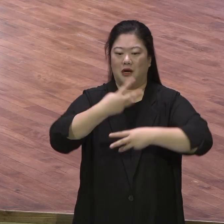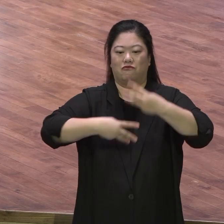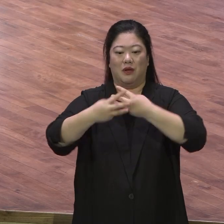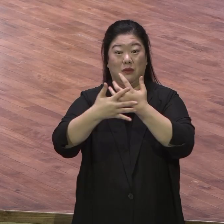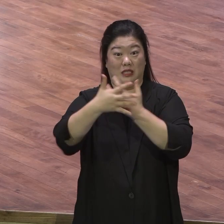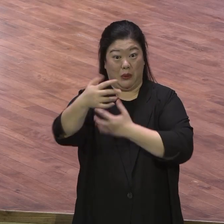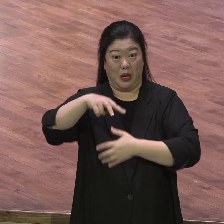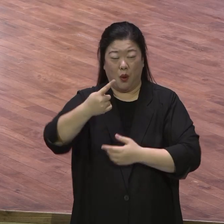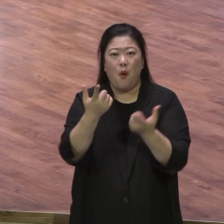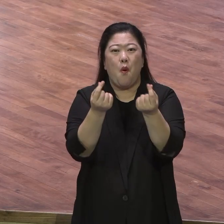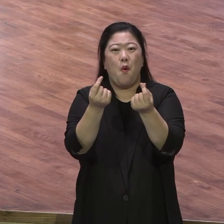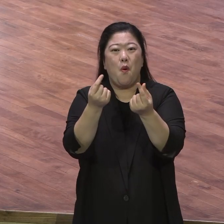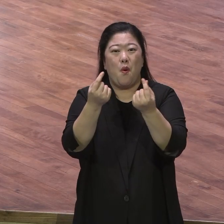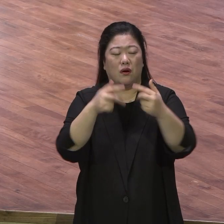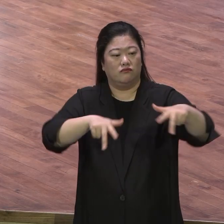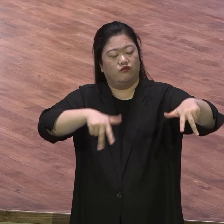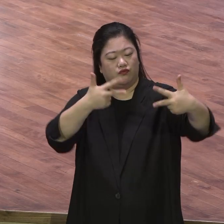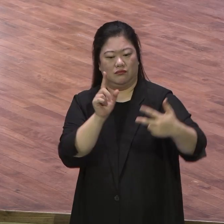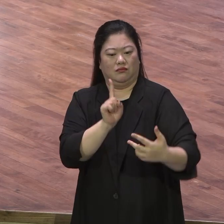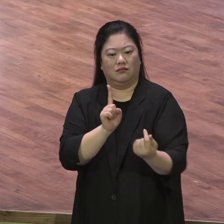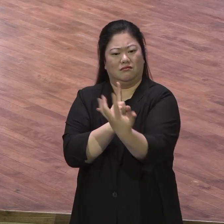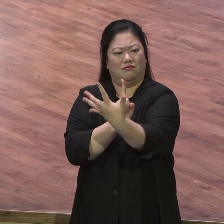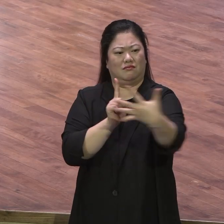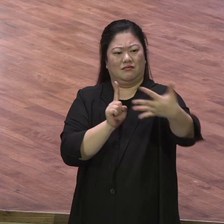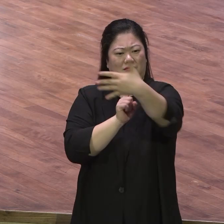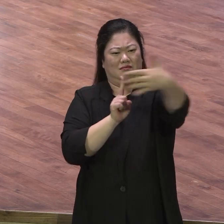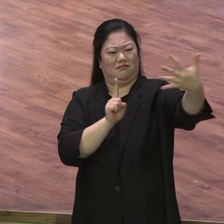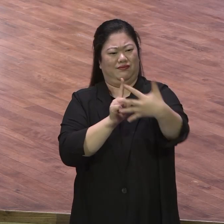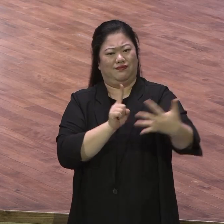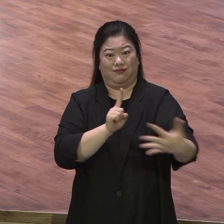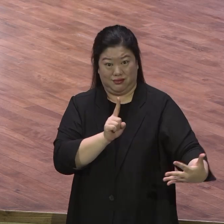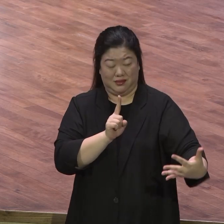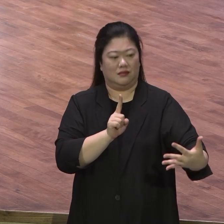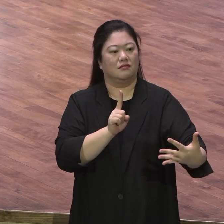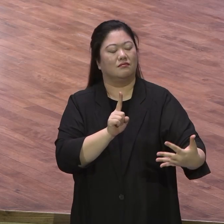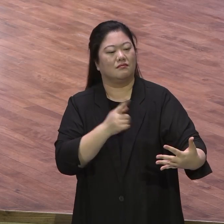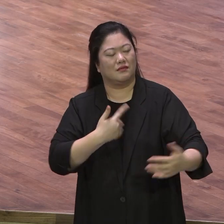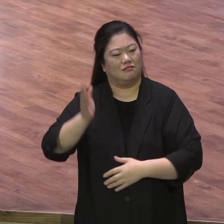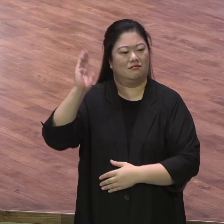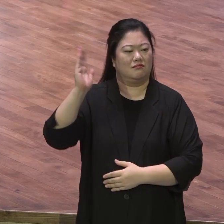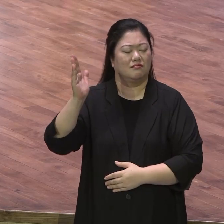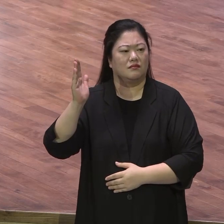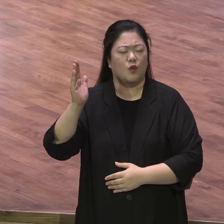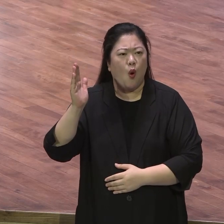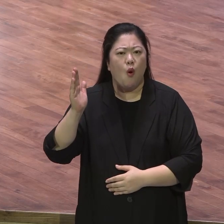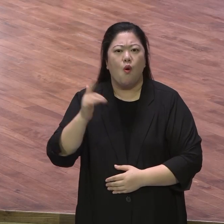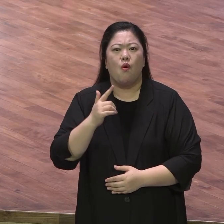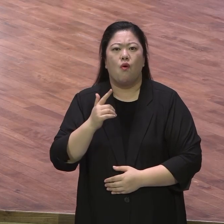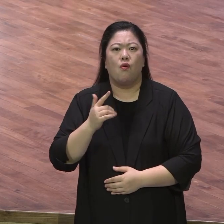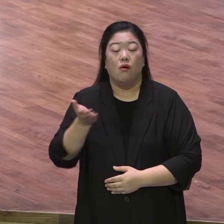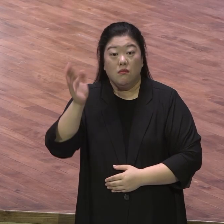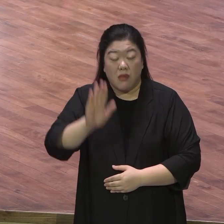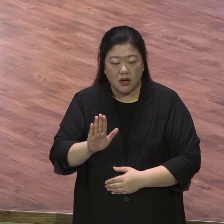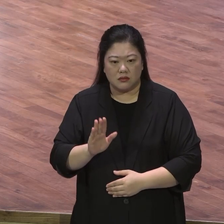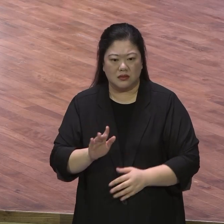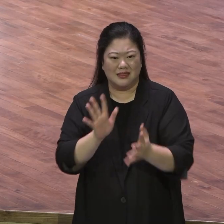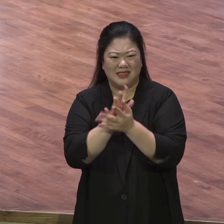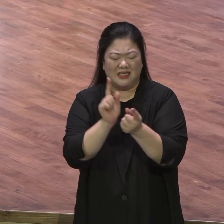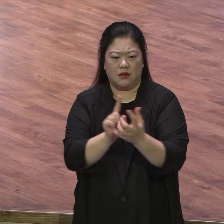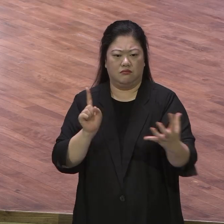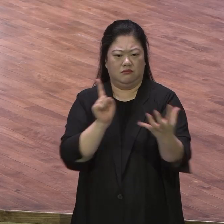진행했지만 환경은 다 나라별로 다 달라서도 하나님의 언약은 똑같이 똑같이